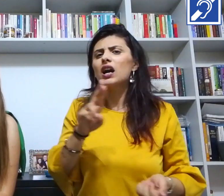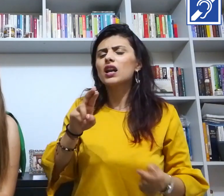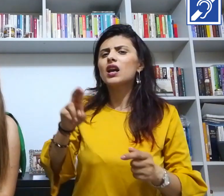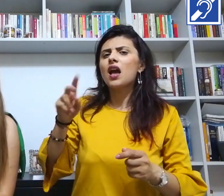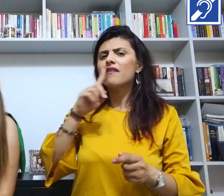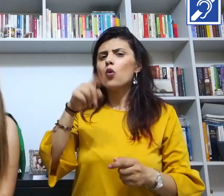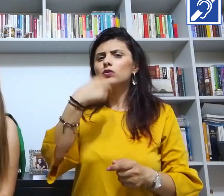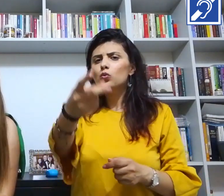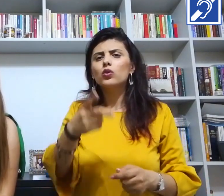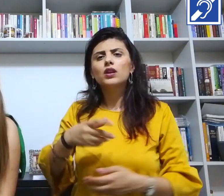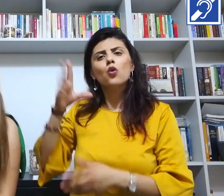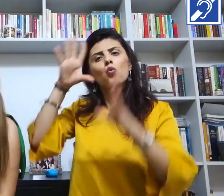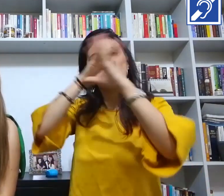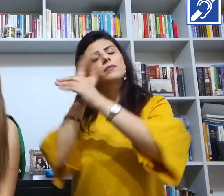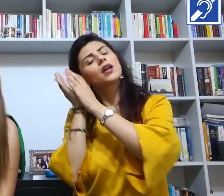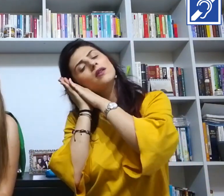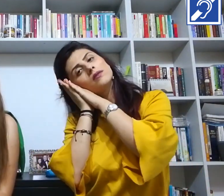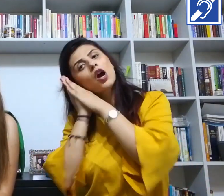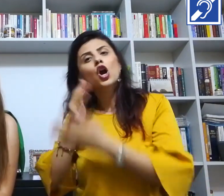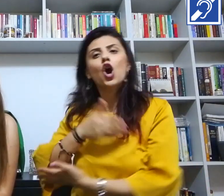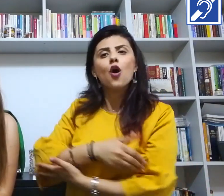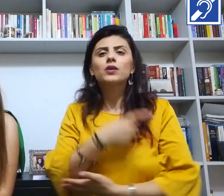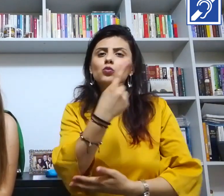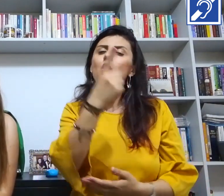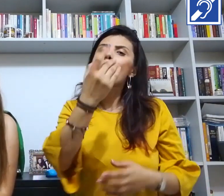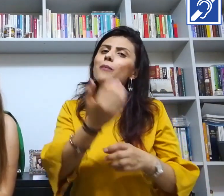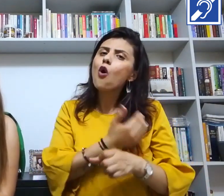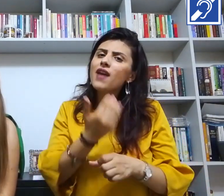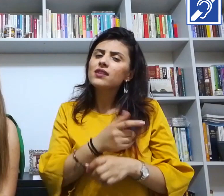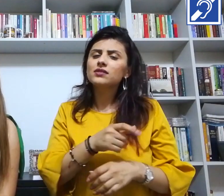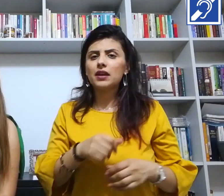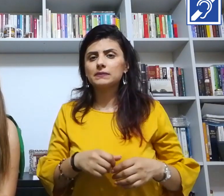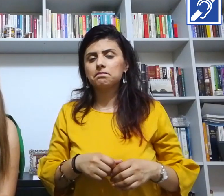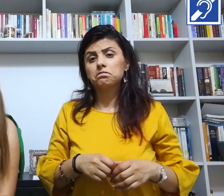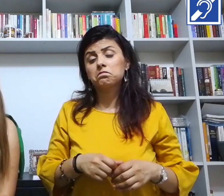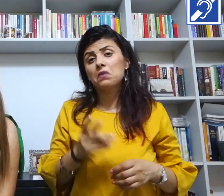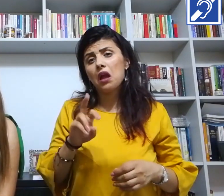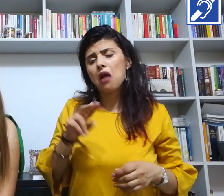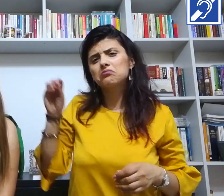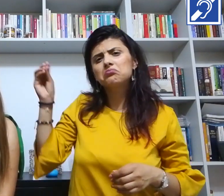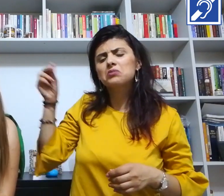pe care i-ați spus-o la culcare sau pe care care i-a fost citită în